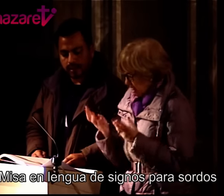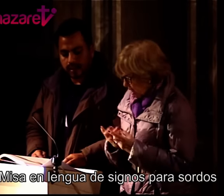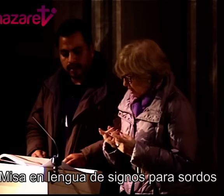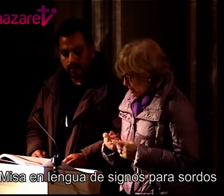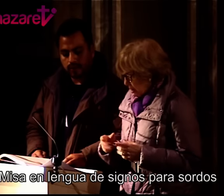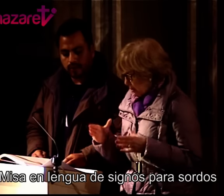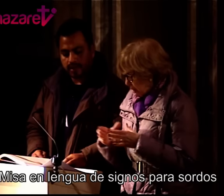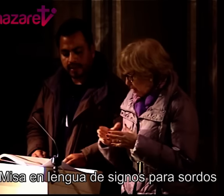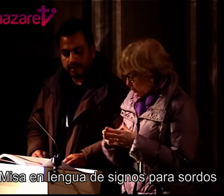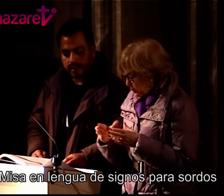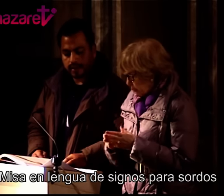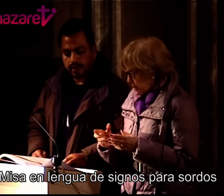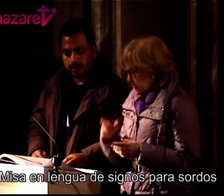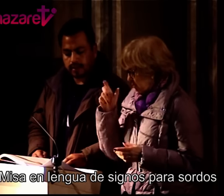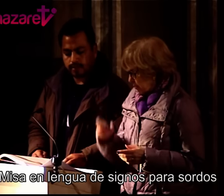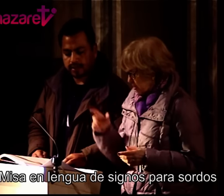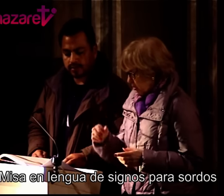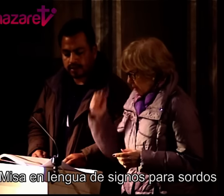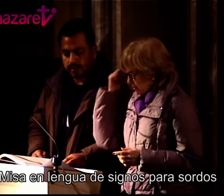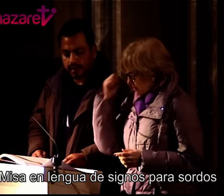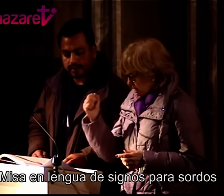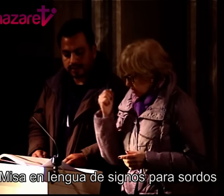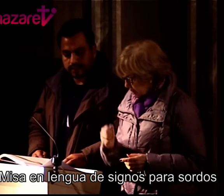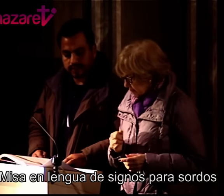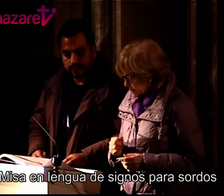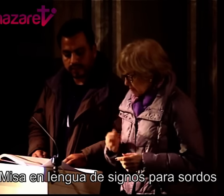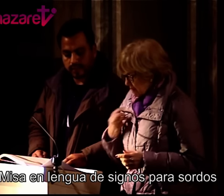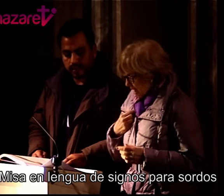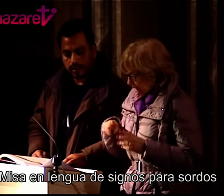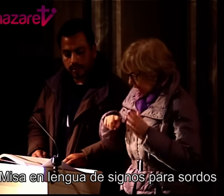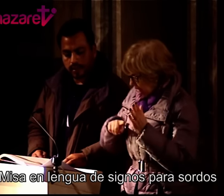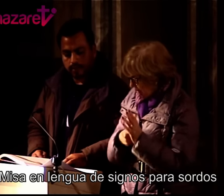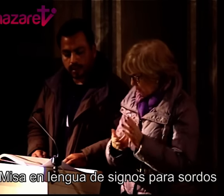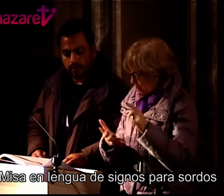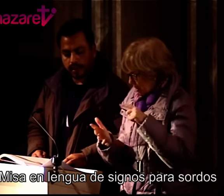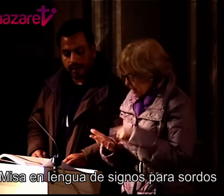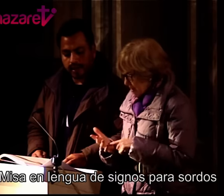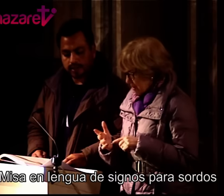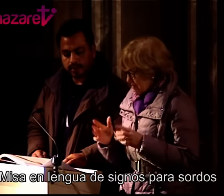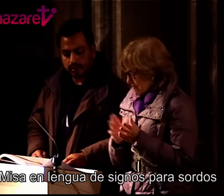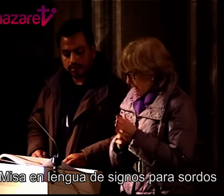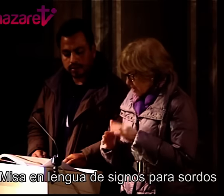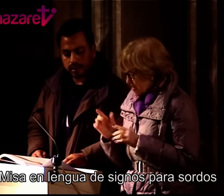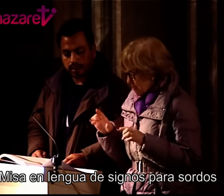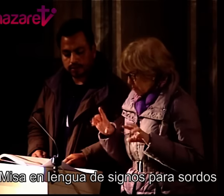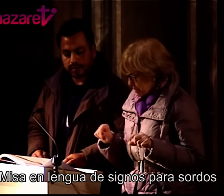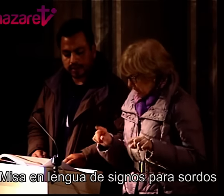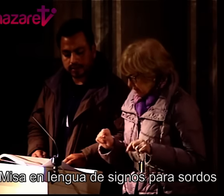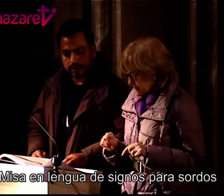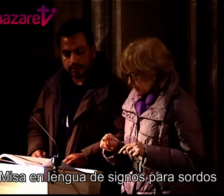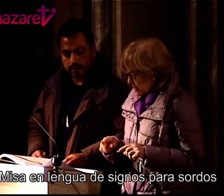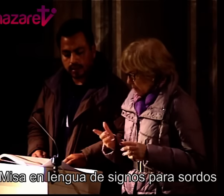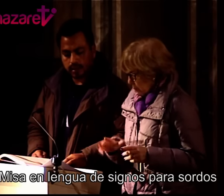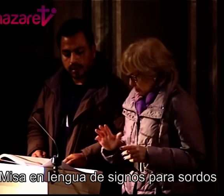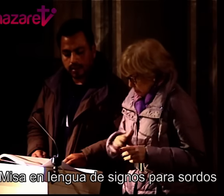Me rodea una banda de personas malas. Me agujerean las manos y los pies,